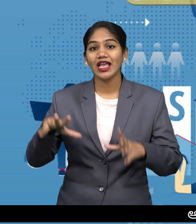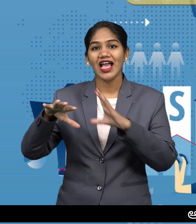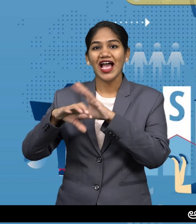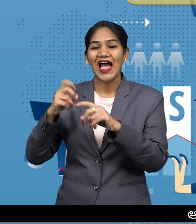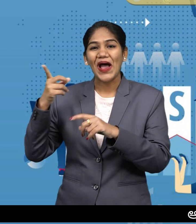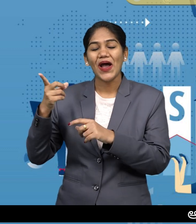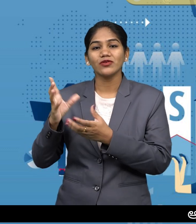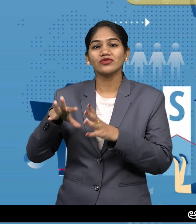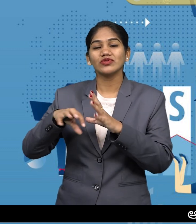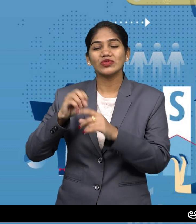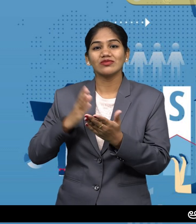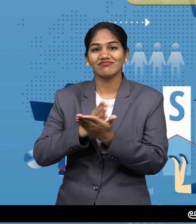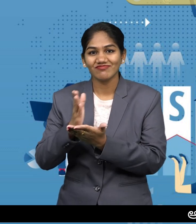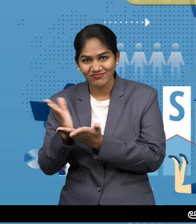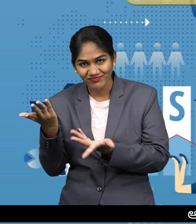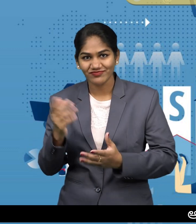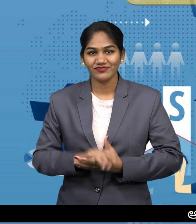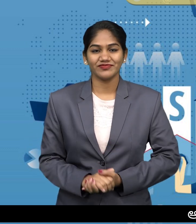అవుట్సోర్సింగ్,